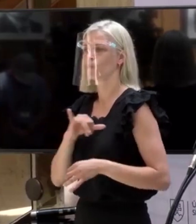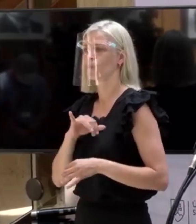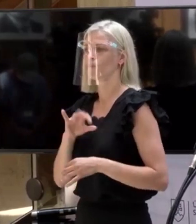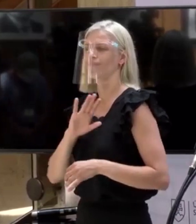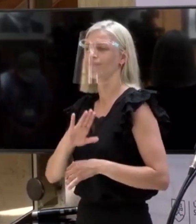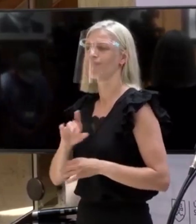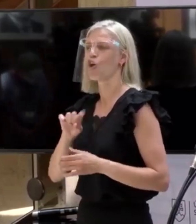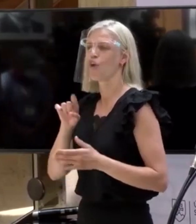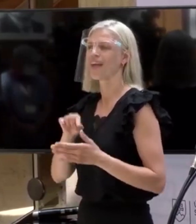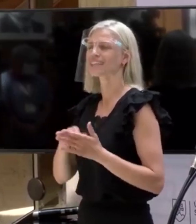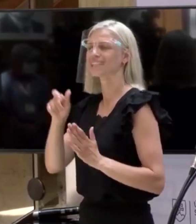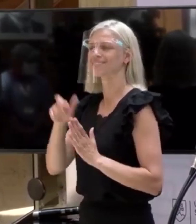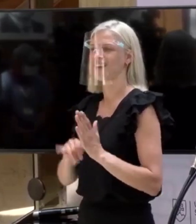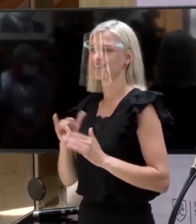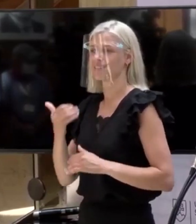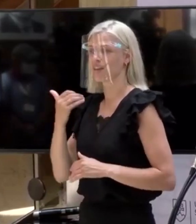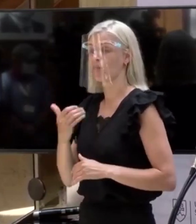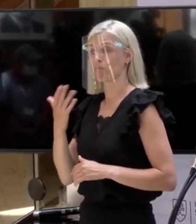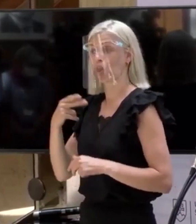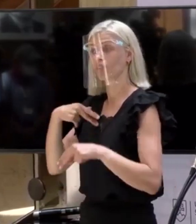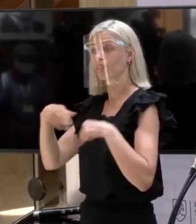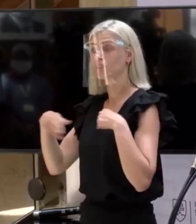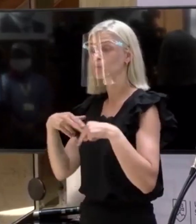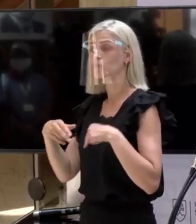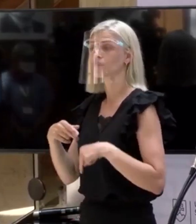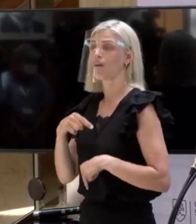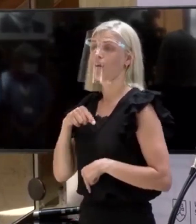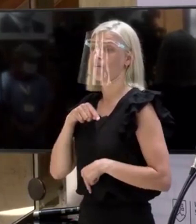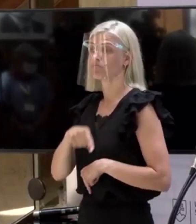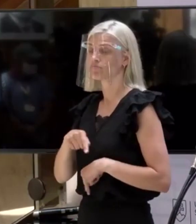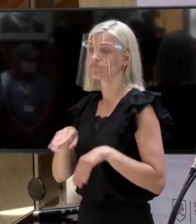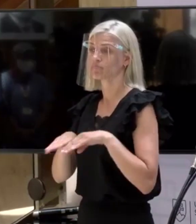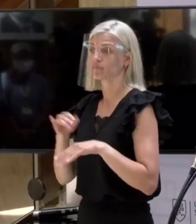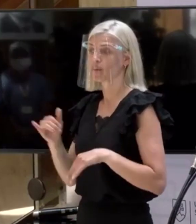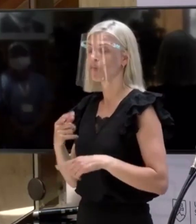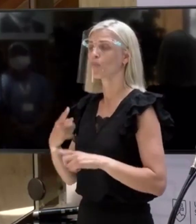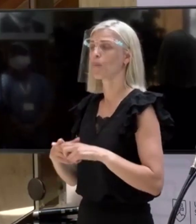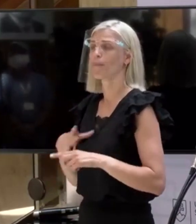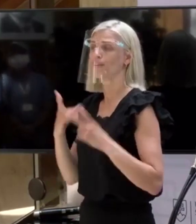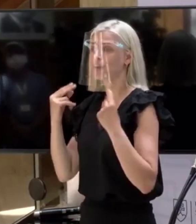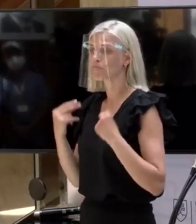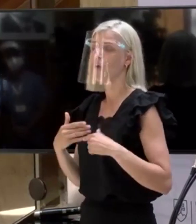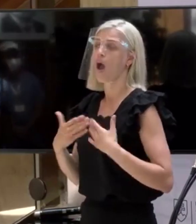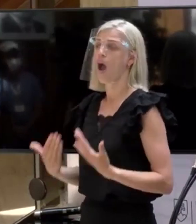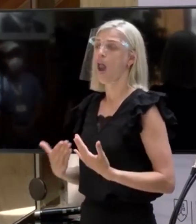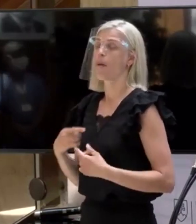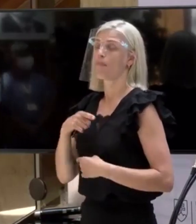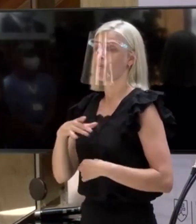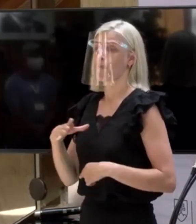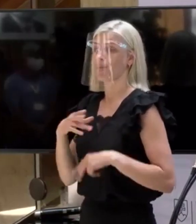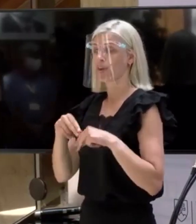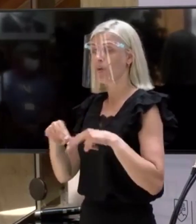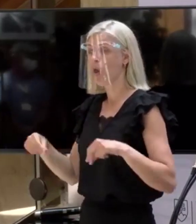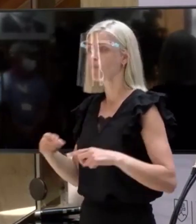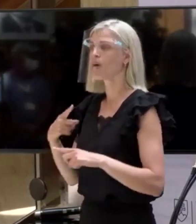týka stranických otázok. Prebehla už nejaká diskusia medzi vami a pani Remišovou alebo vami a členmi koaličnej rady o